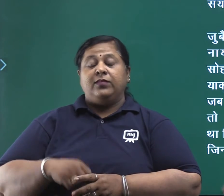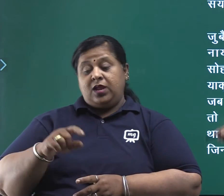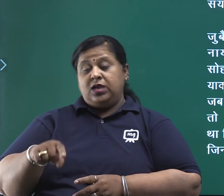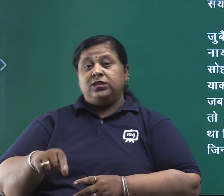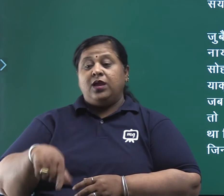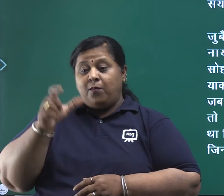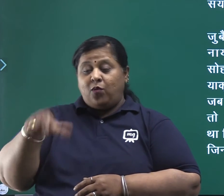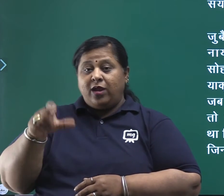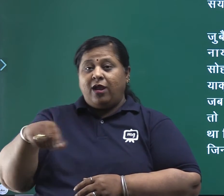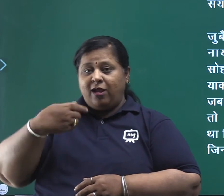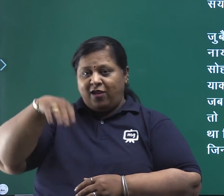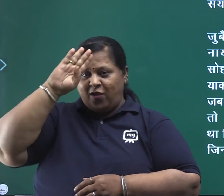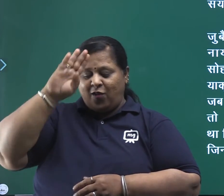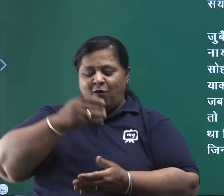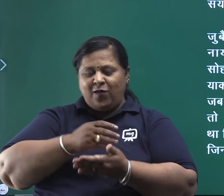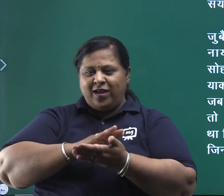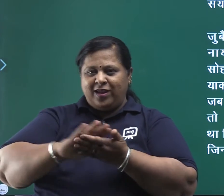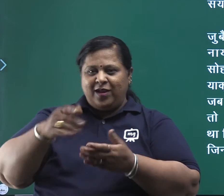इसके मुख्य किरदार